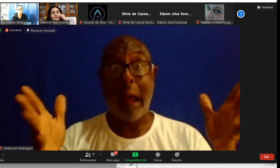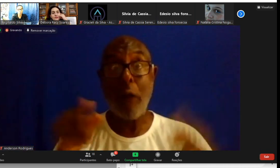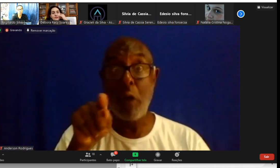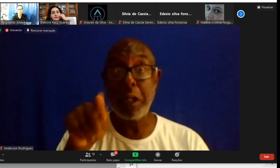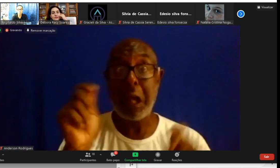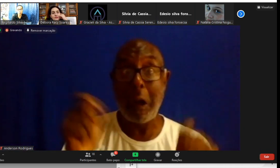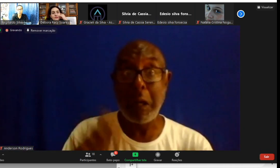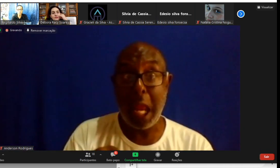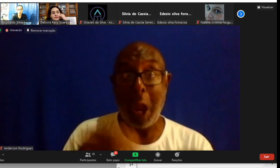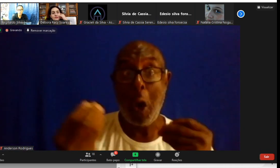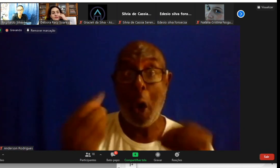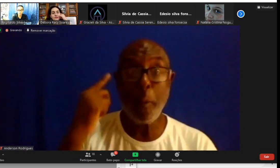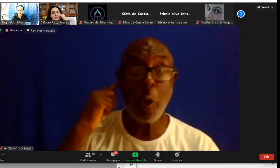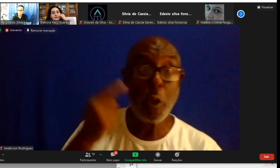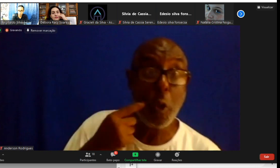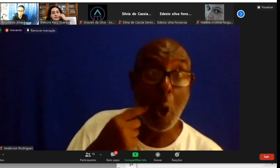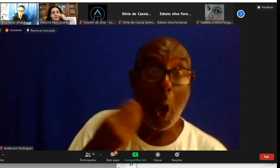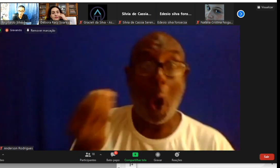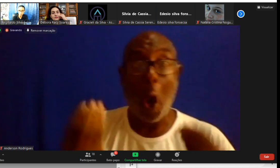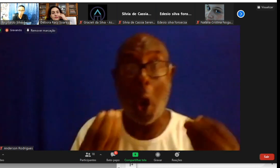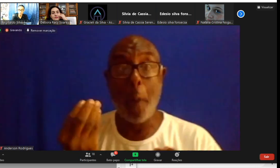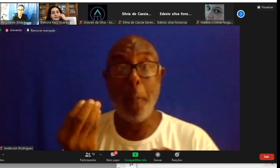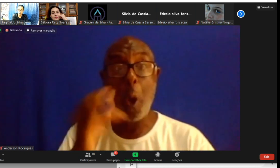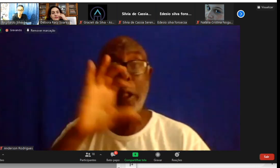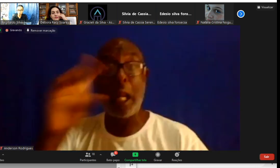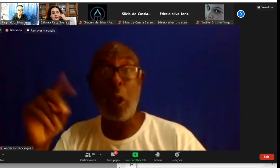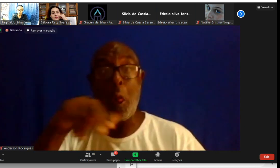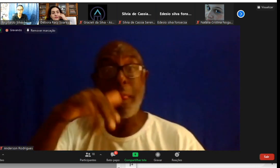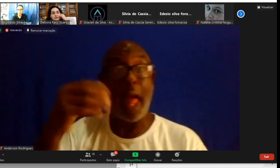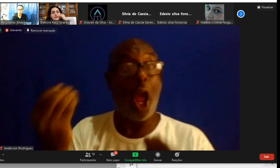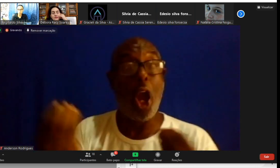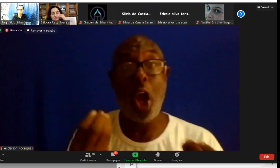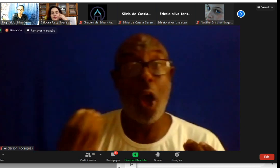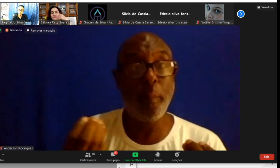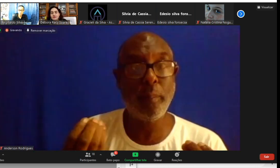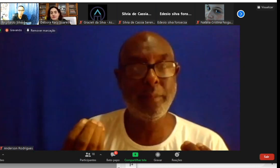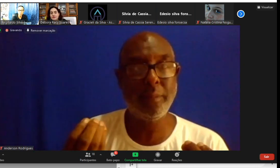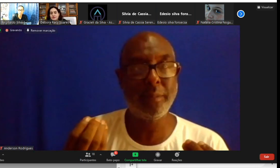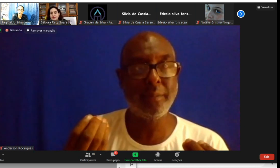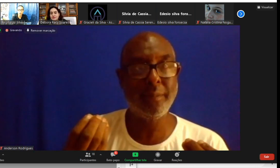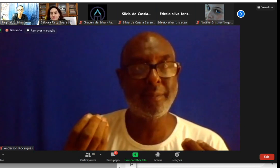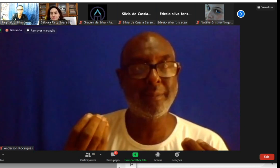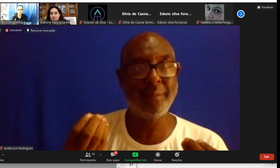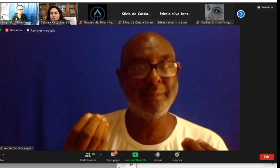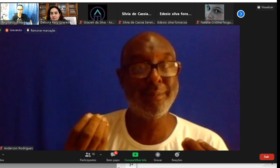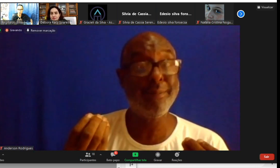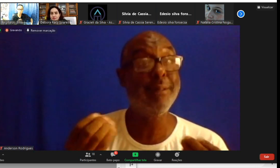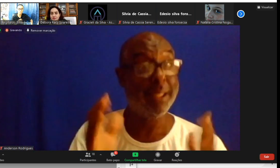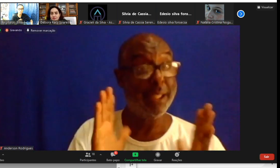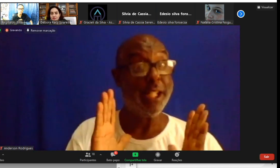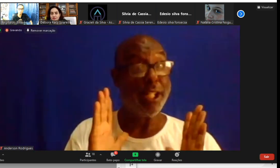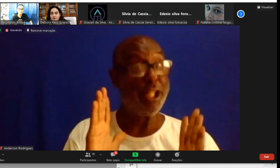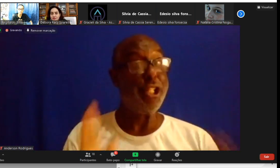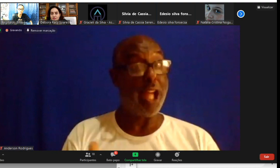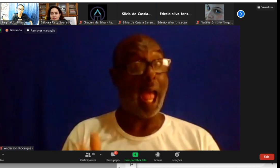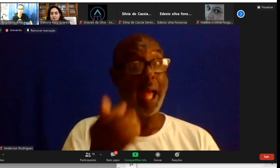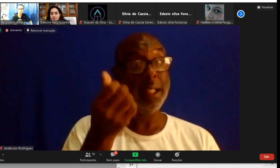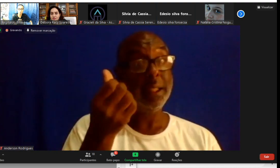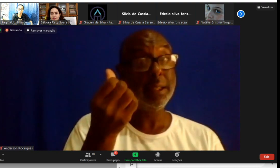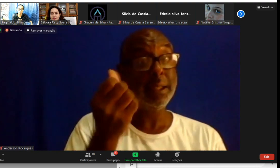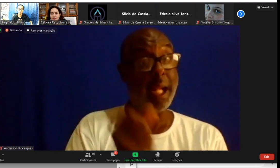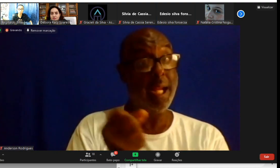O professor mostra, olha, nossa, você consegue fazer isso? Não, puxa, que legal, você tem capacidade de fazer